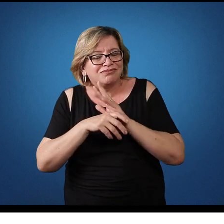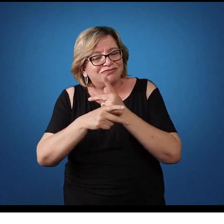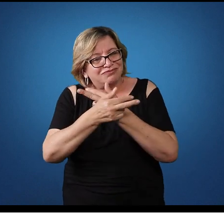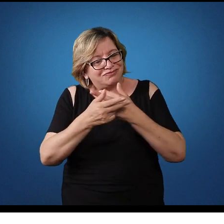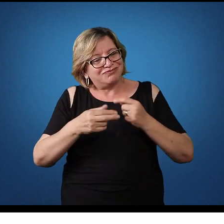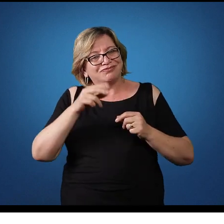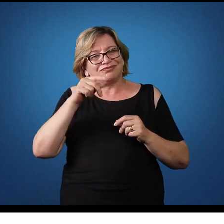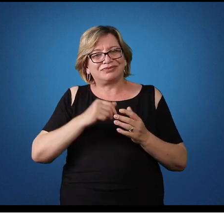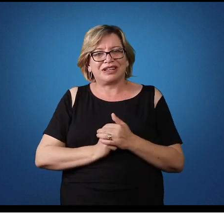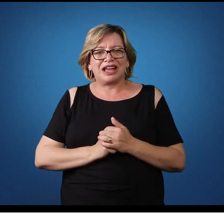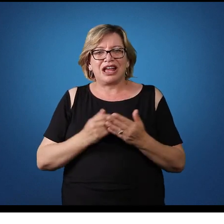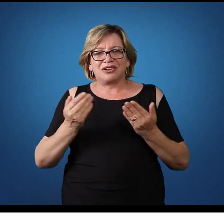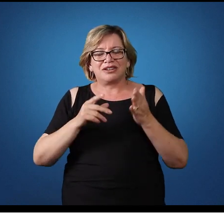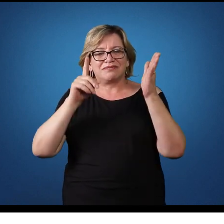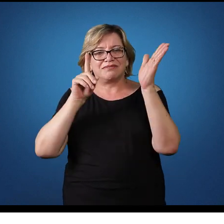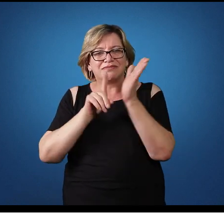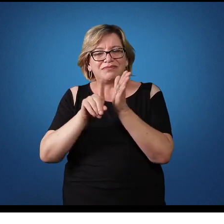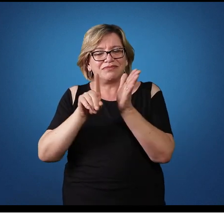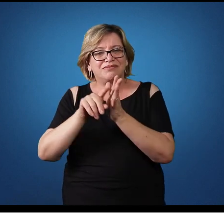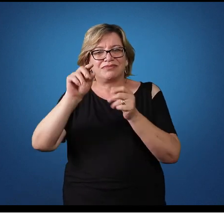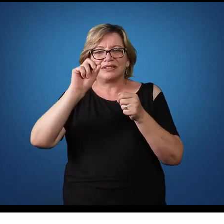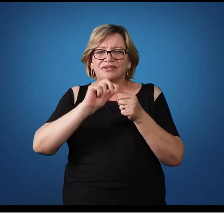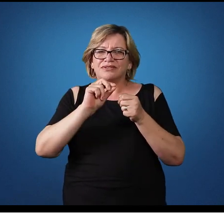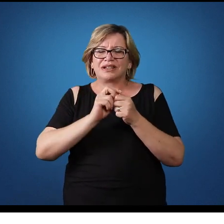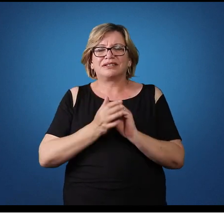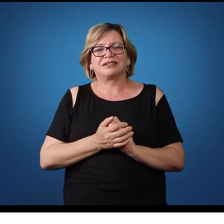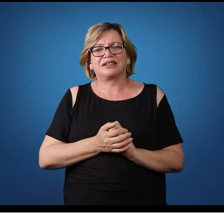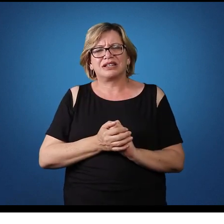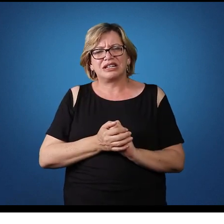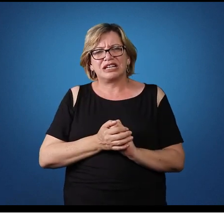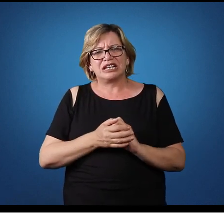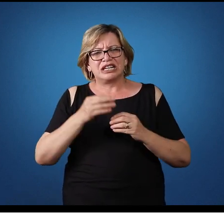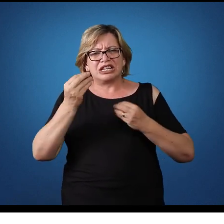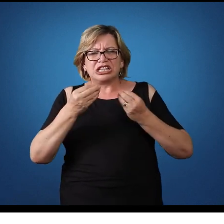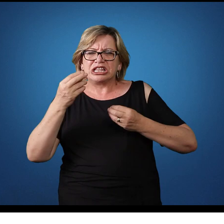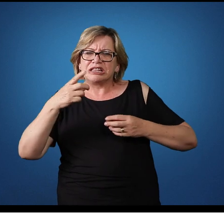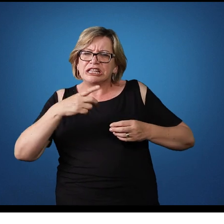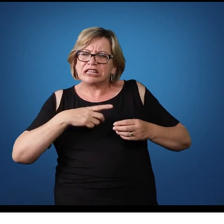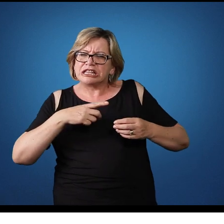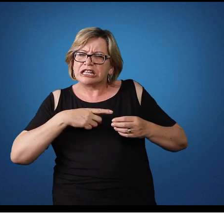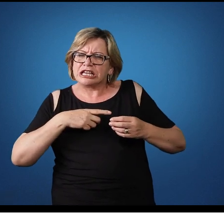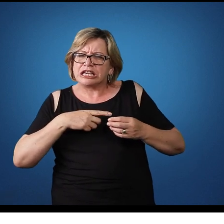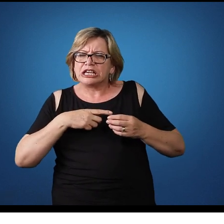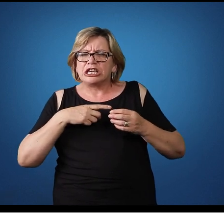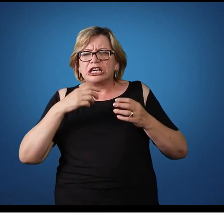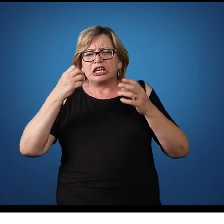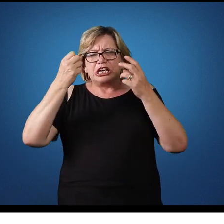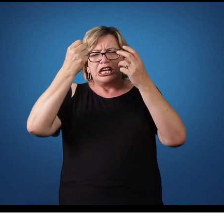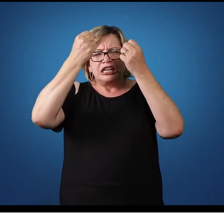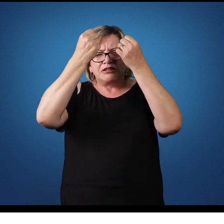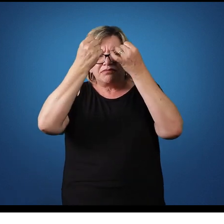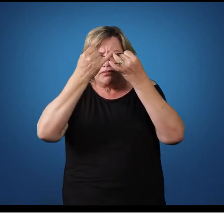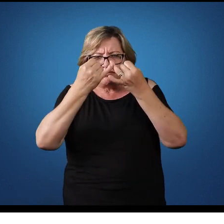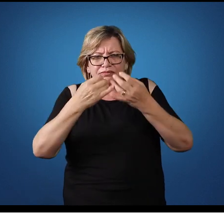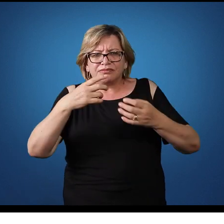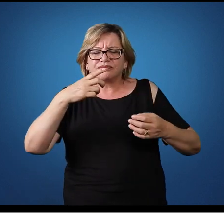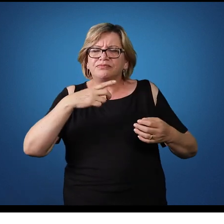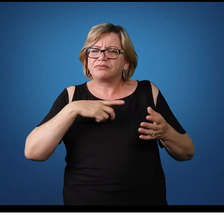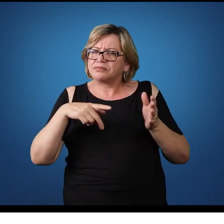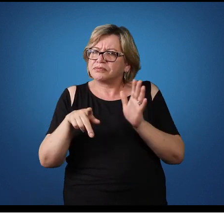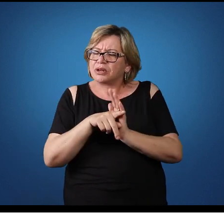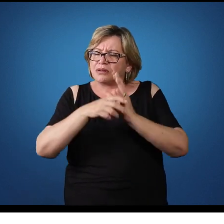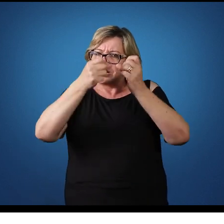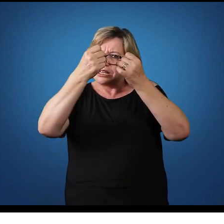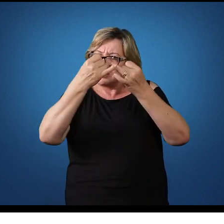assim. E a pergunta que a gente se coloca agora é: será que existe algum tipo de definição que funcione para a